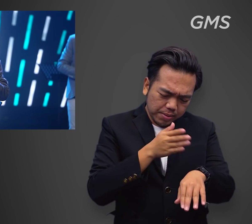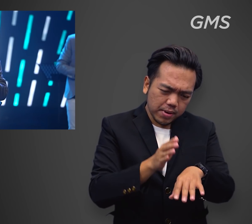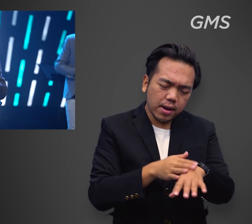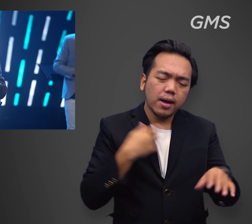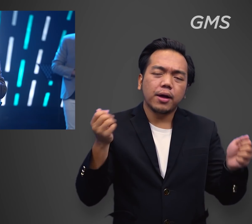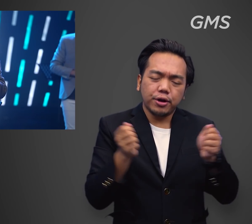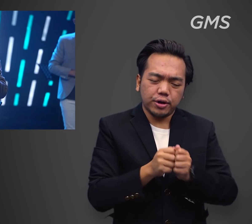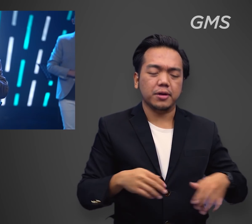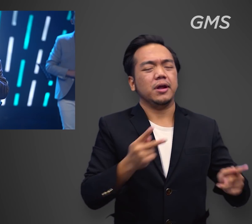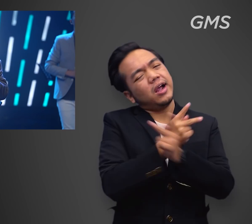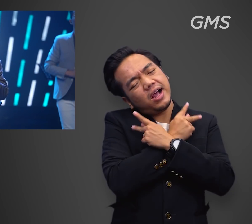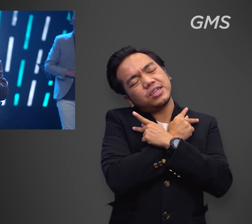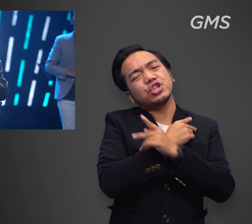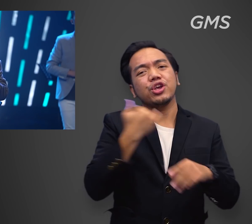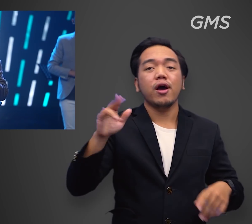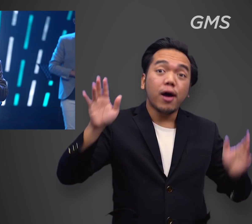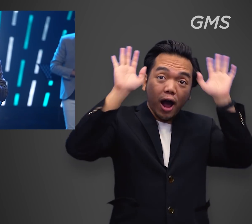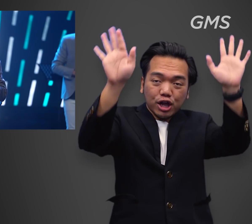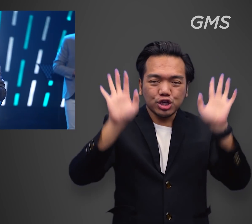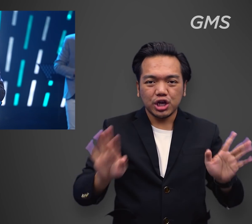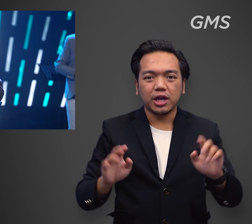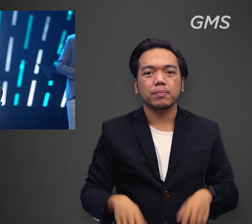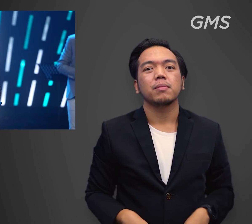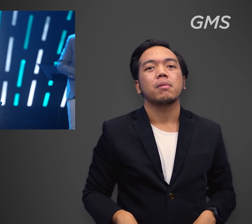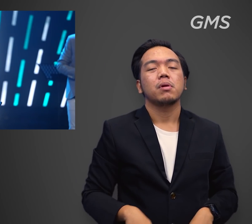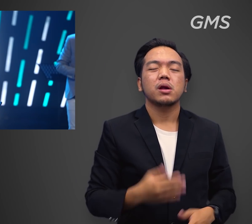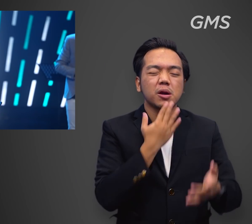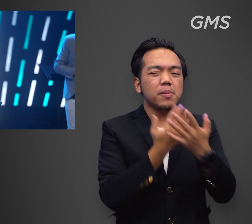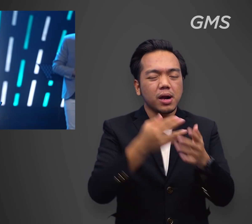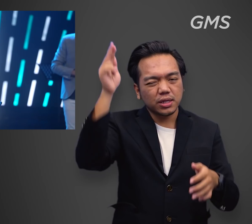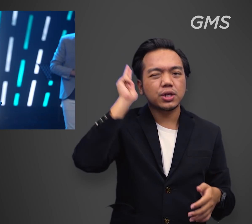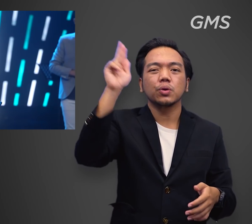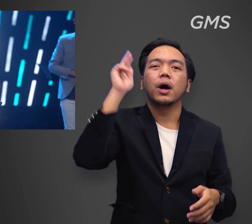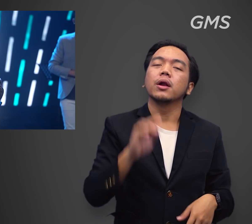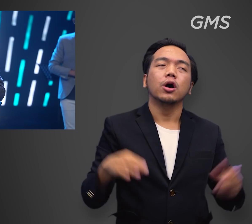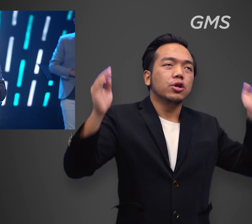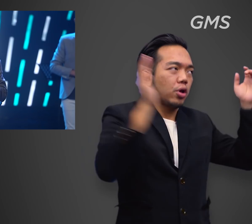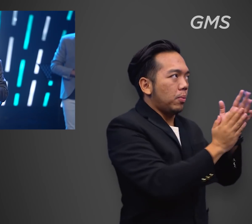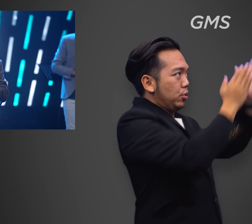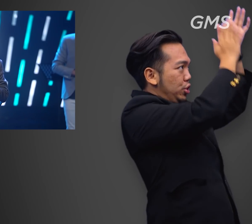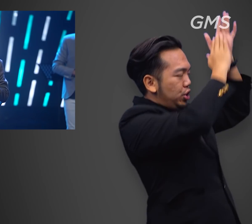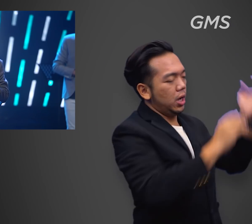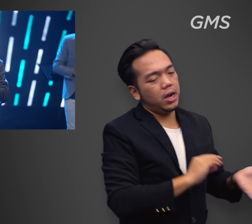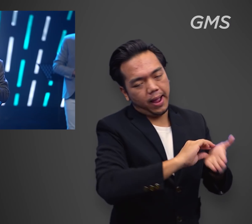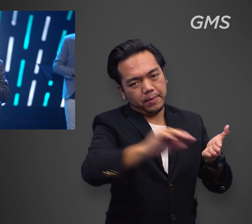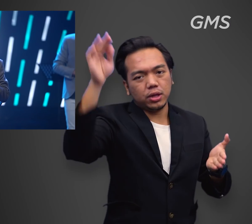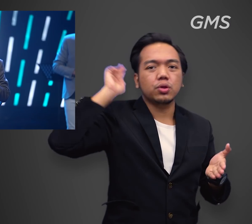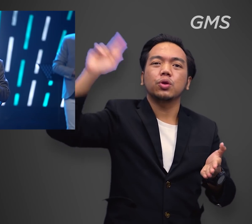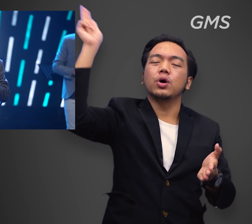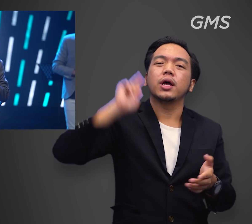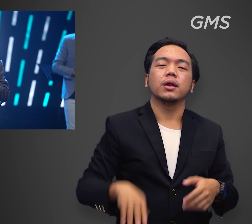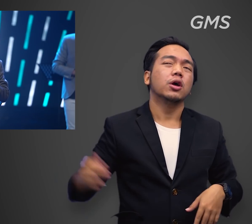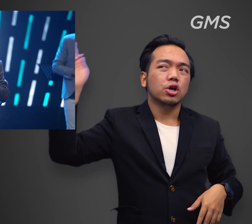boleh membara kembali di dalam kasih yang mula-mula kepadamu Tuhan. Terima kasih Tuhan. Terpujilah